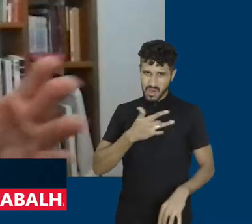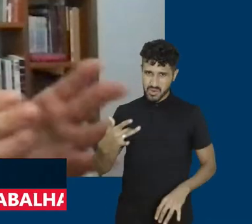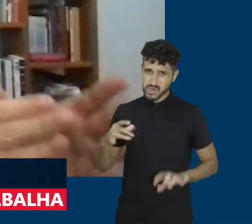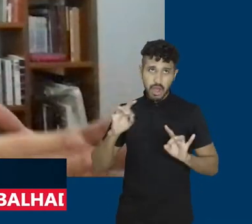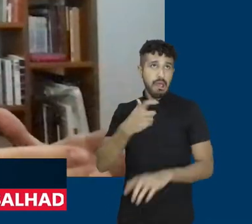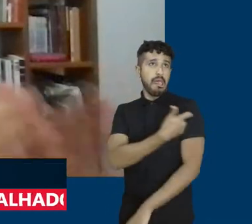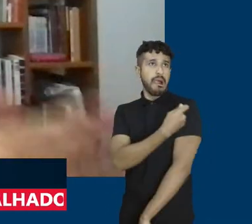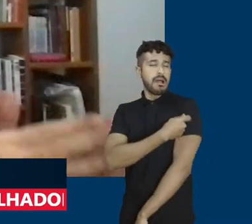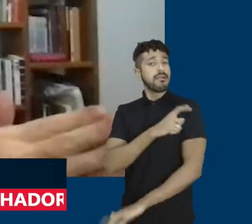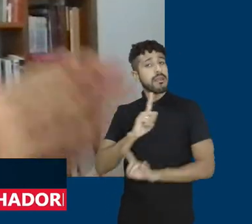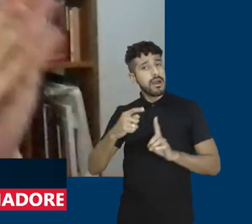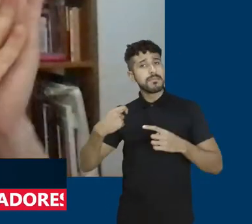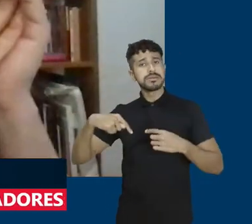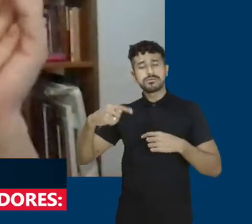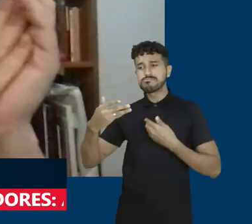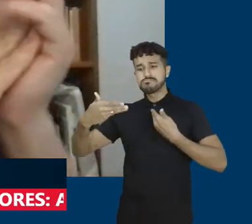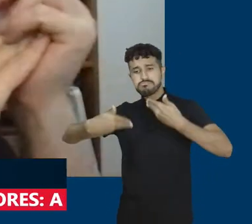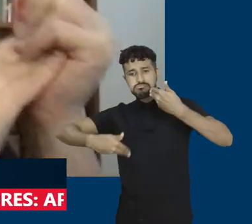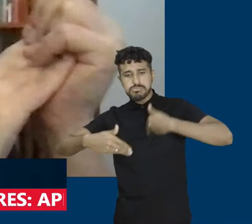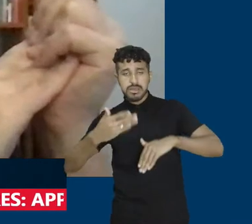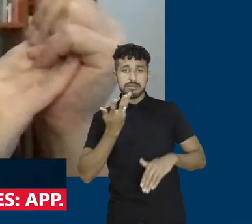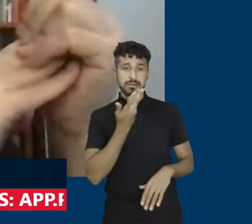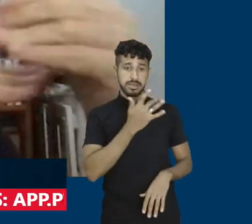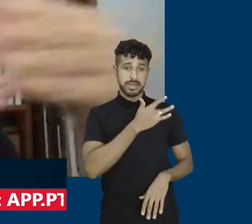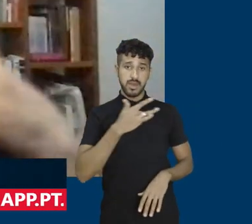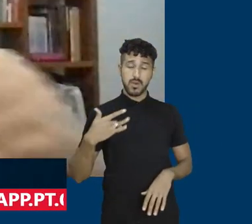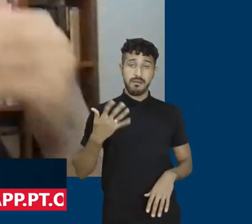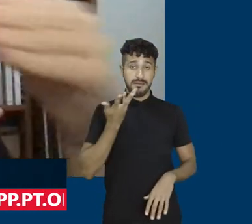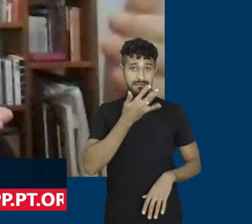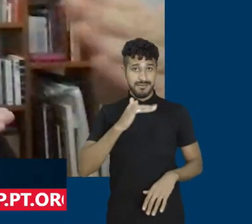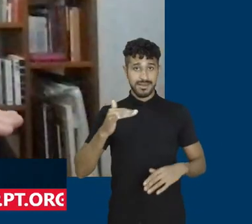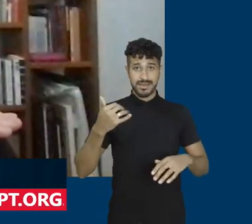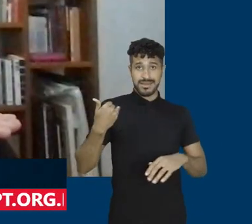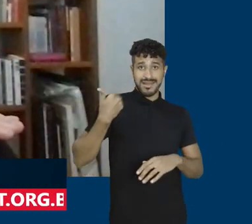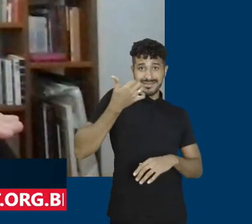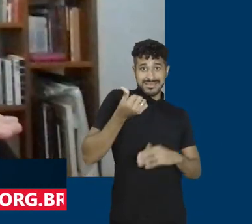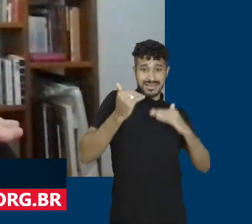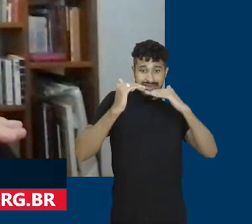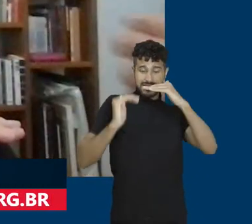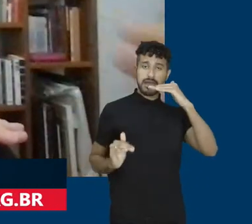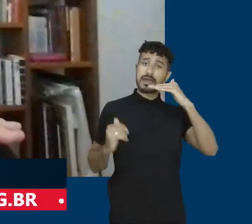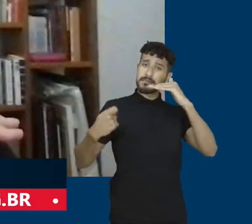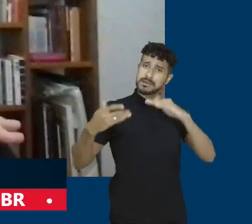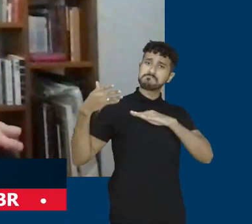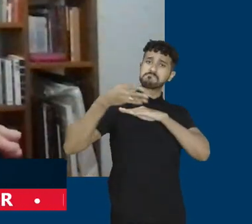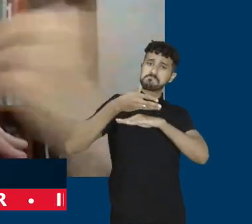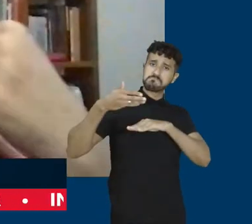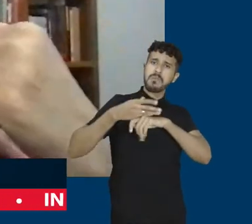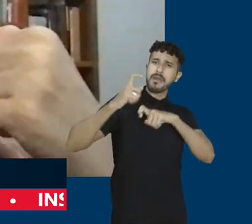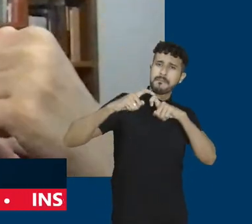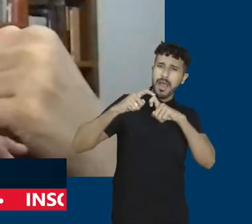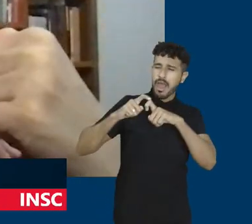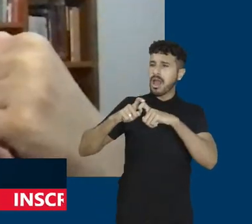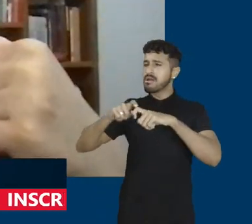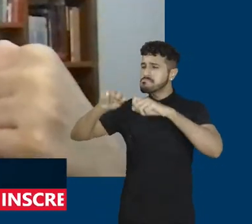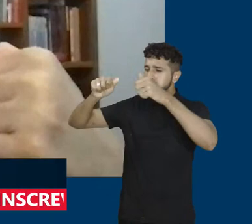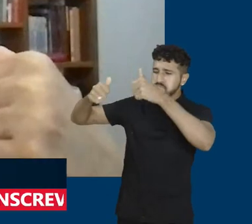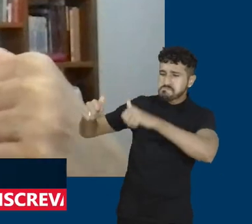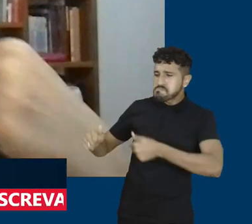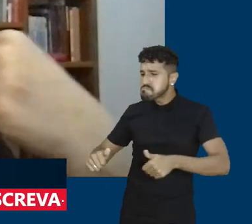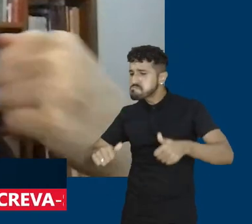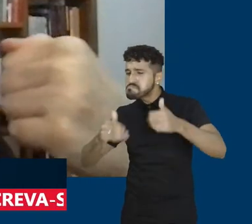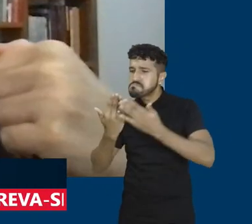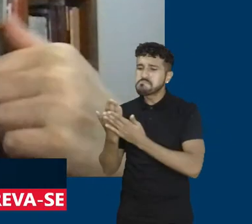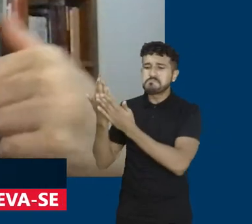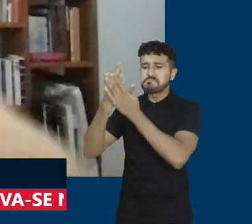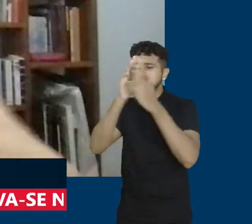com acompanhamento em saúde, porque criança com menos de 6 anos de idade tem que ir com frequência no médico. Né? O que acontecia quando ela ia no